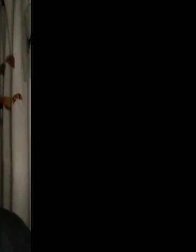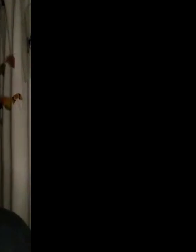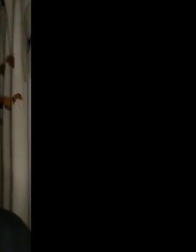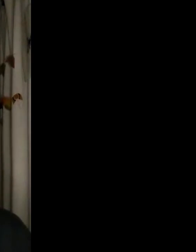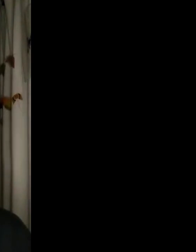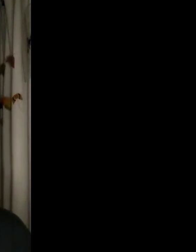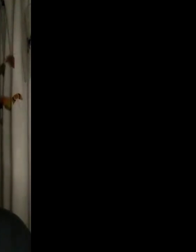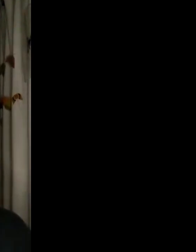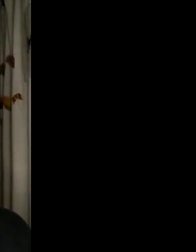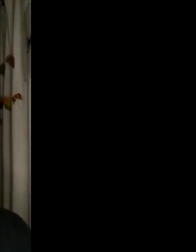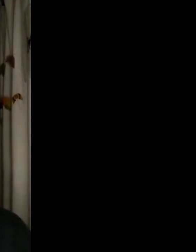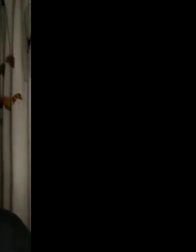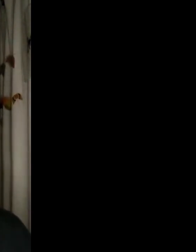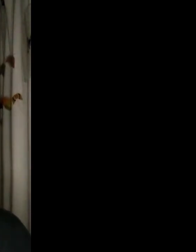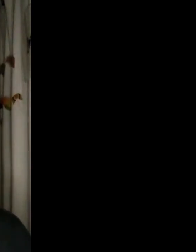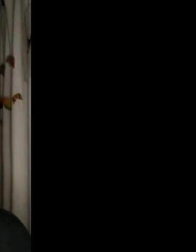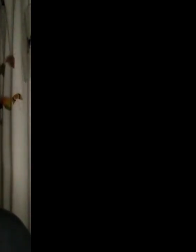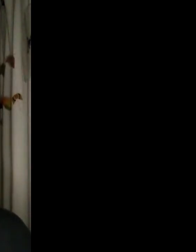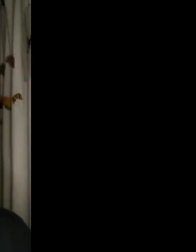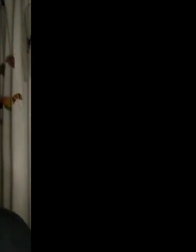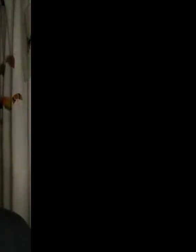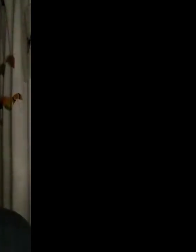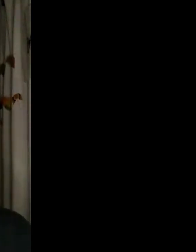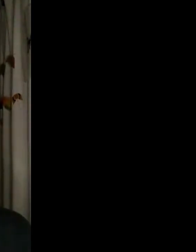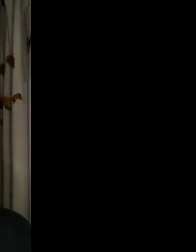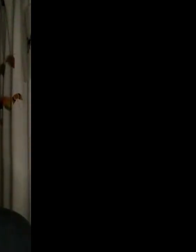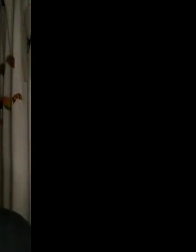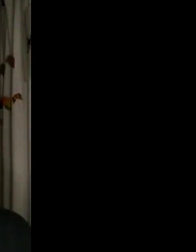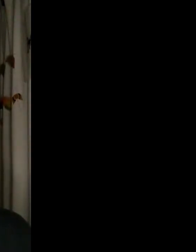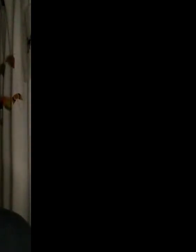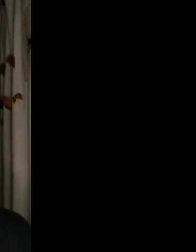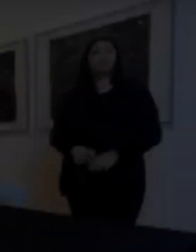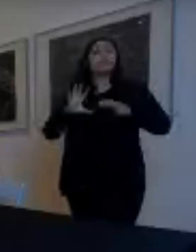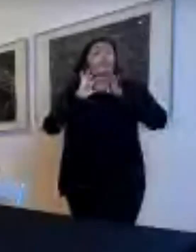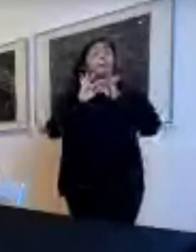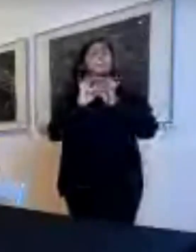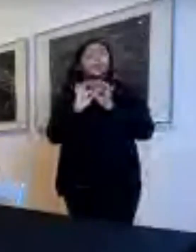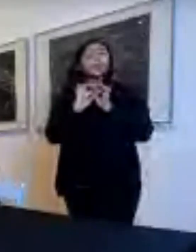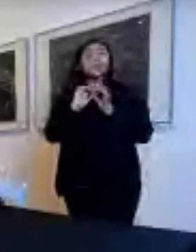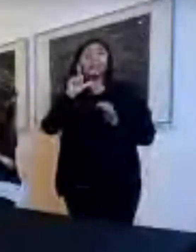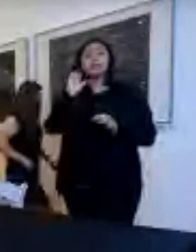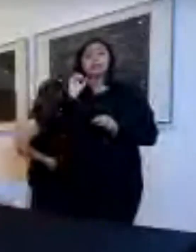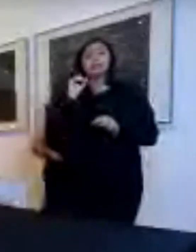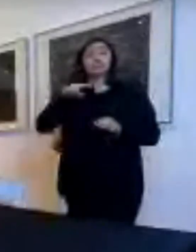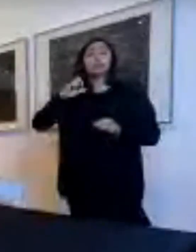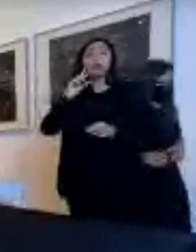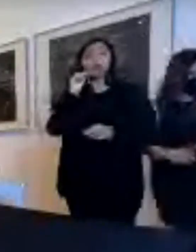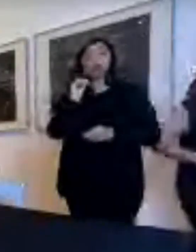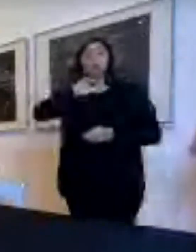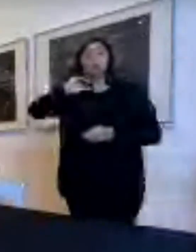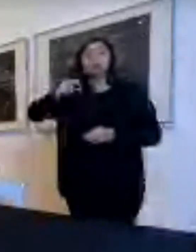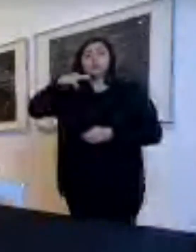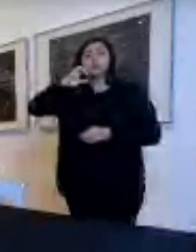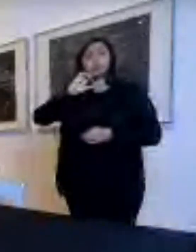se comprometa con esta visión. Muchísimas gracias. Bueno, agradecemos a Leonardo Mellado por